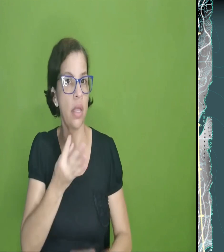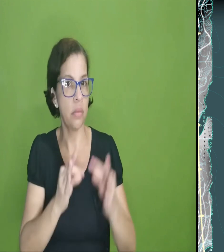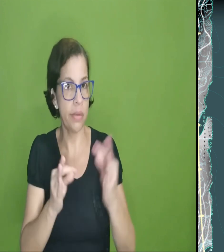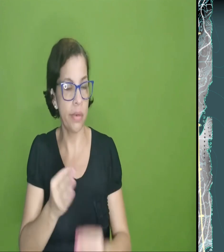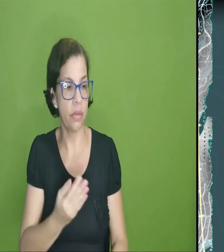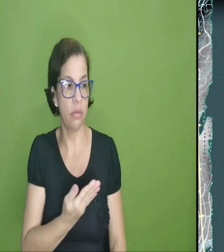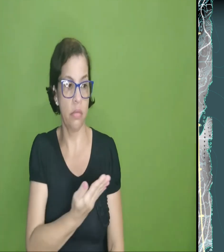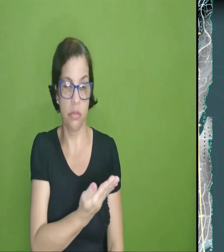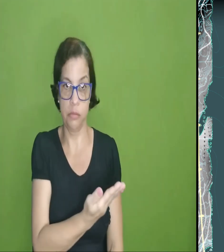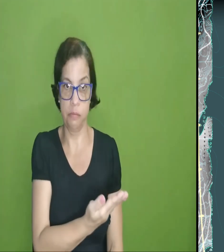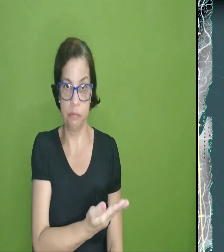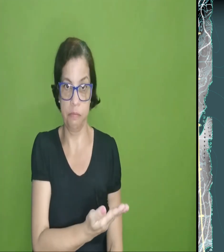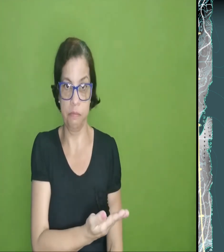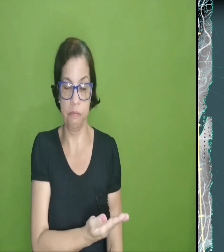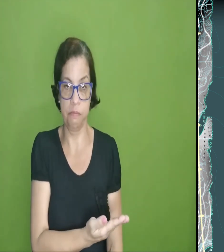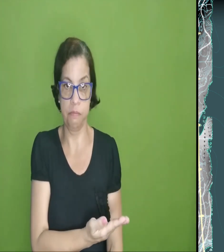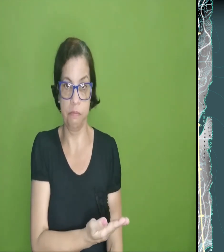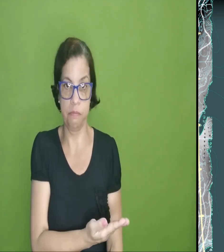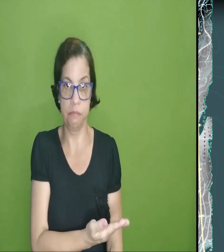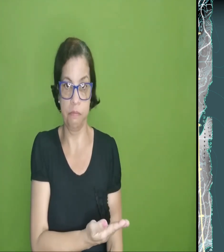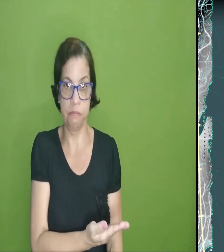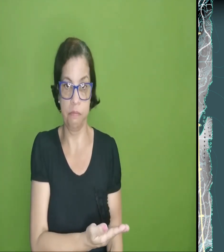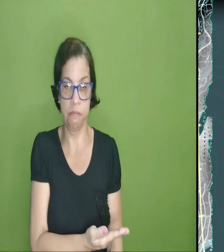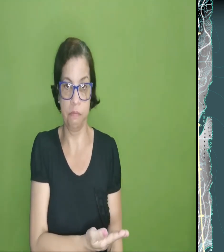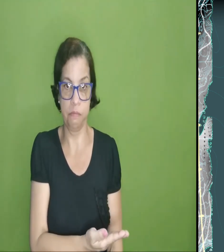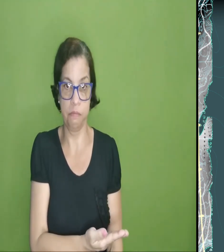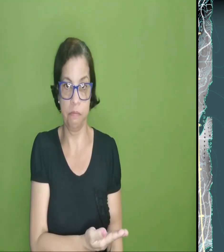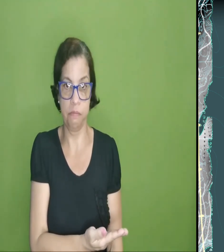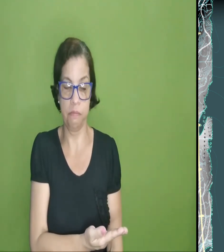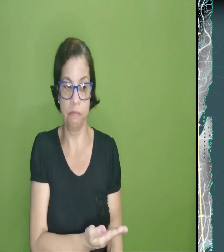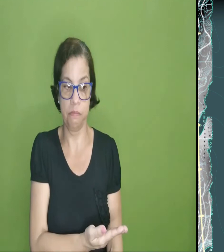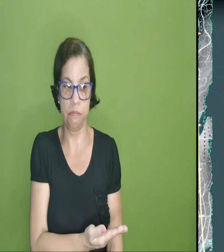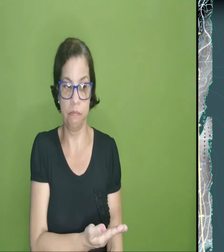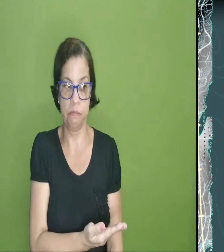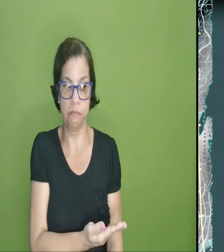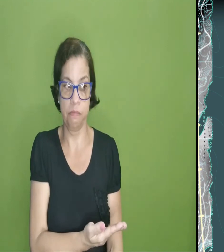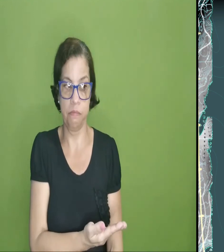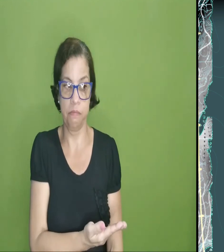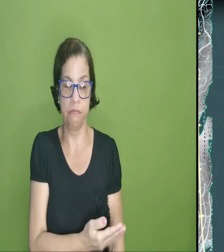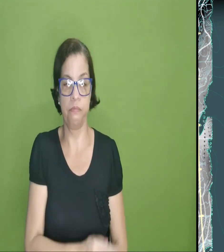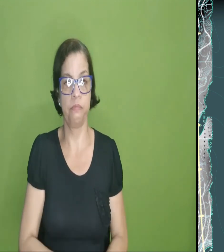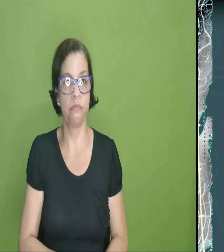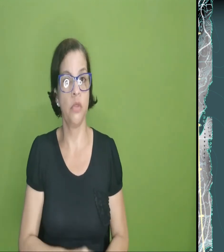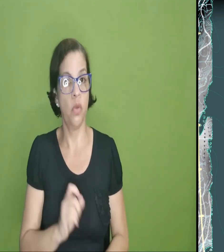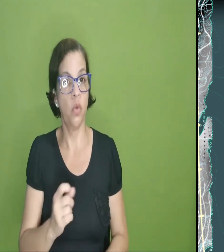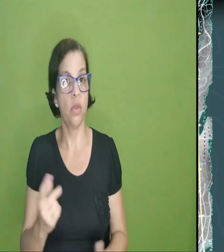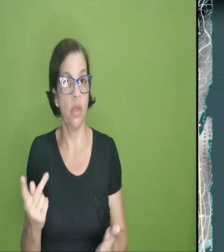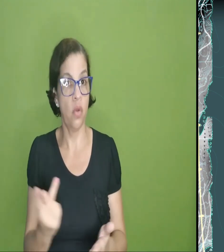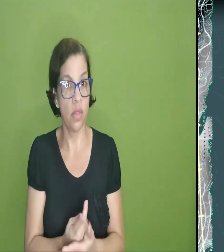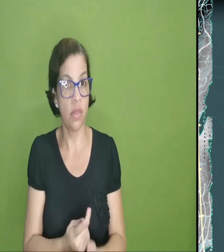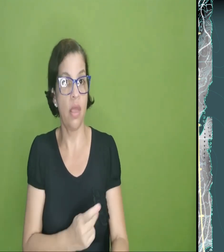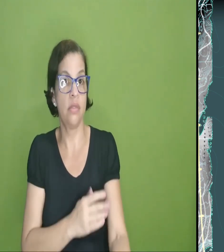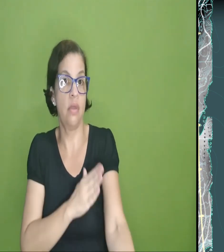hipertensão arterial sistêmica. Nós já estudamos os antiadrenérgicos de ação indireta, mas vamos